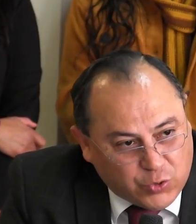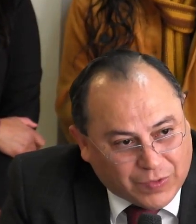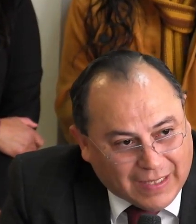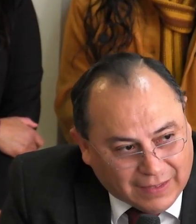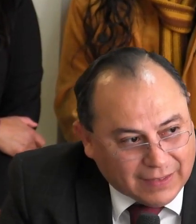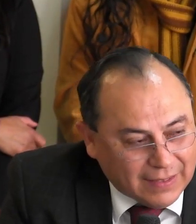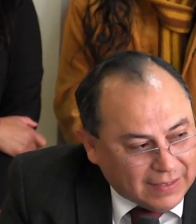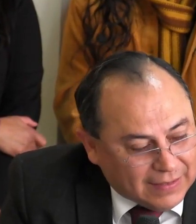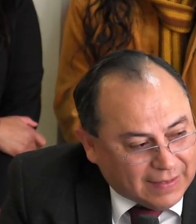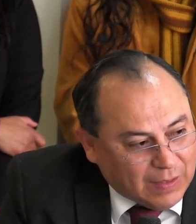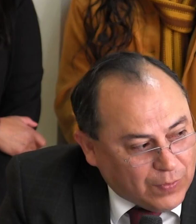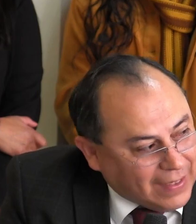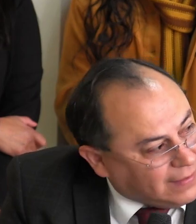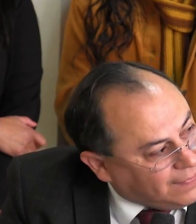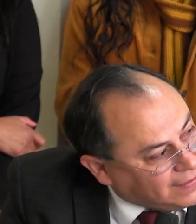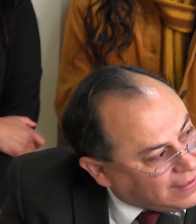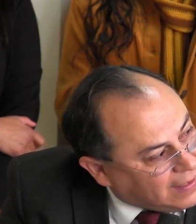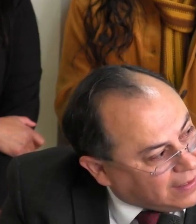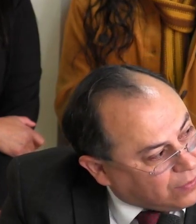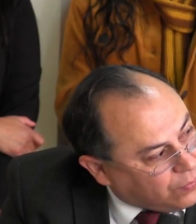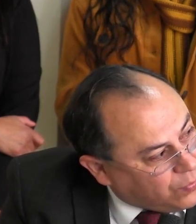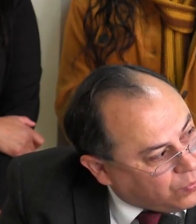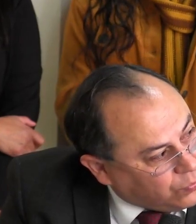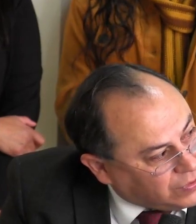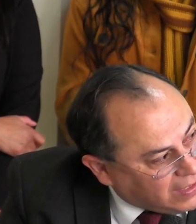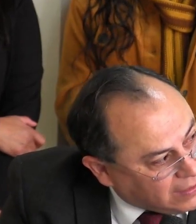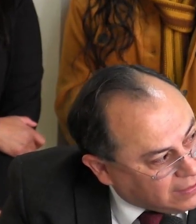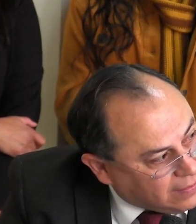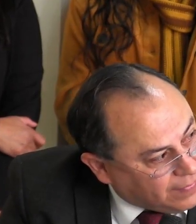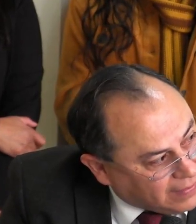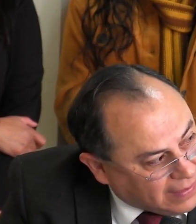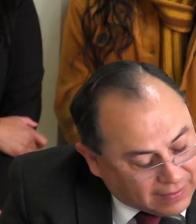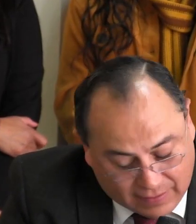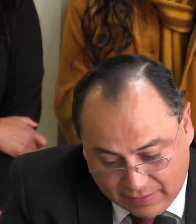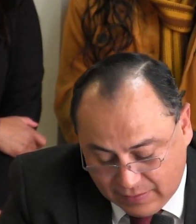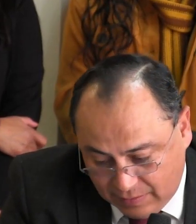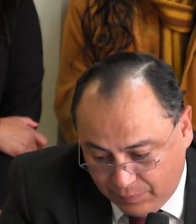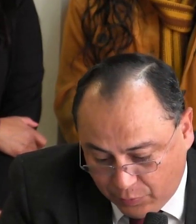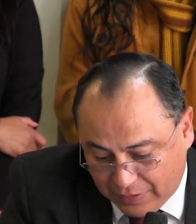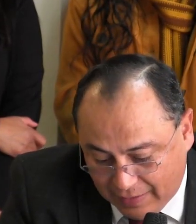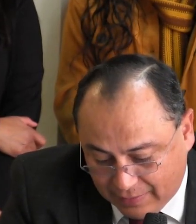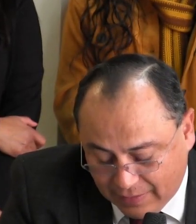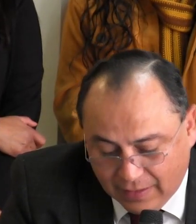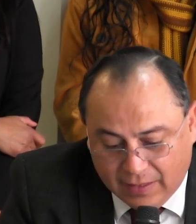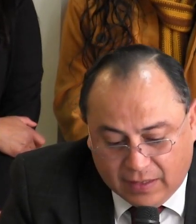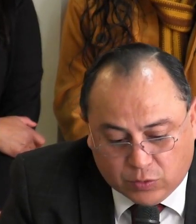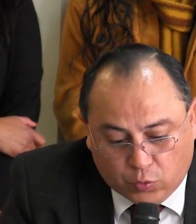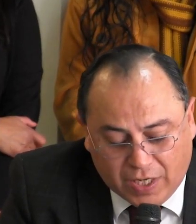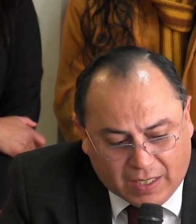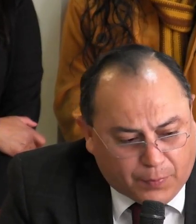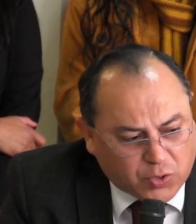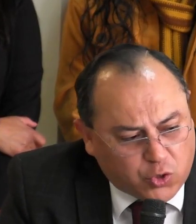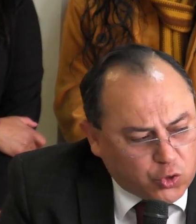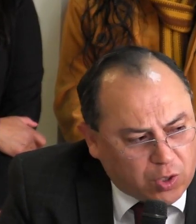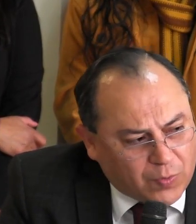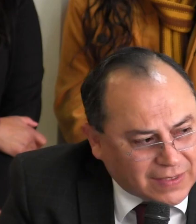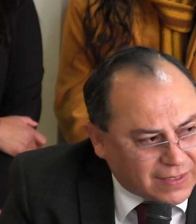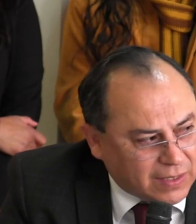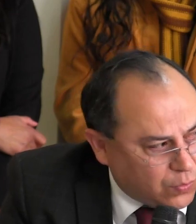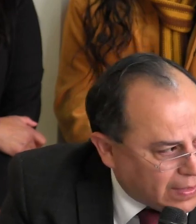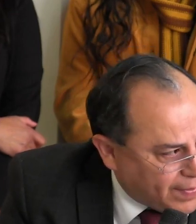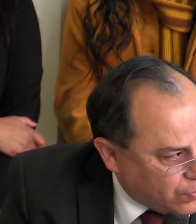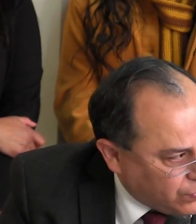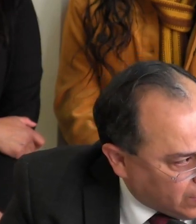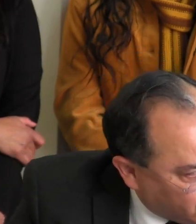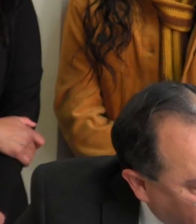en la ciudad tener un activista como usted, en verdad es importante escucharle, y por eso yo no le voy a